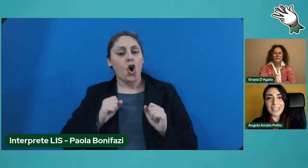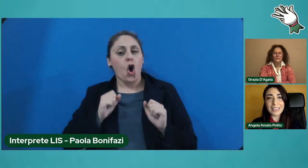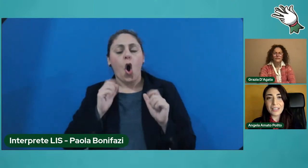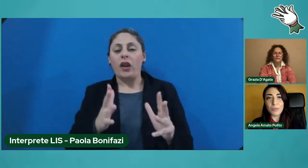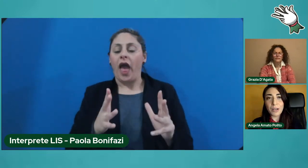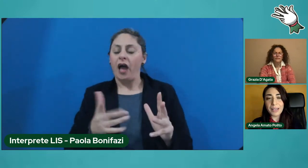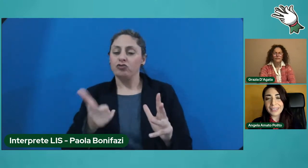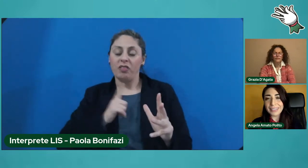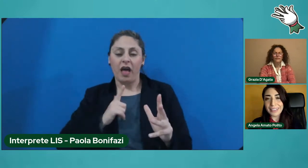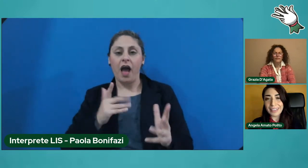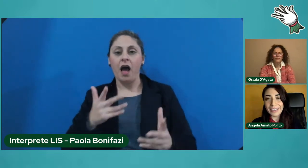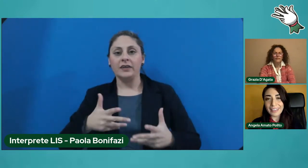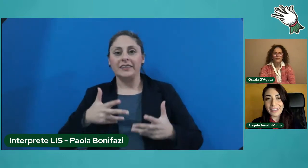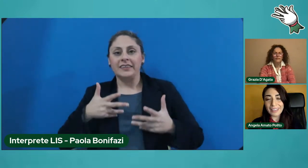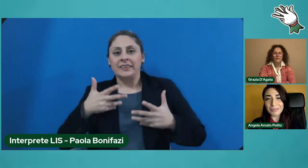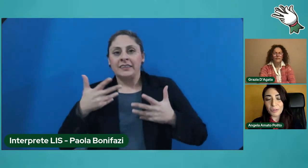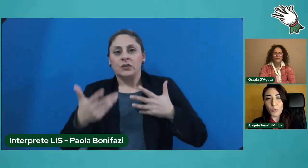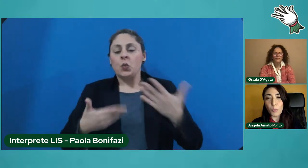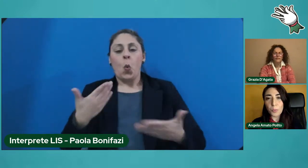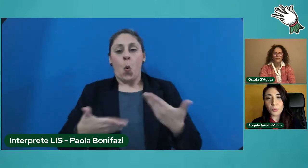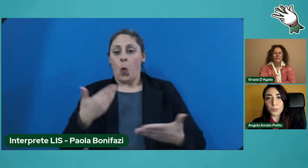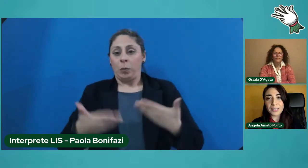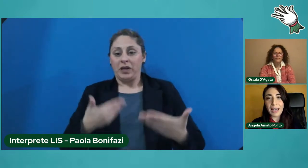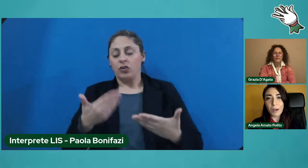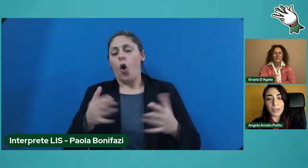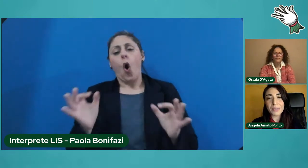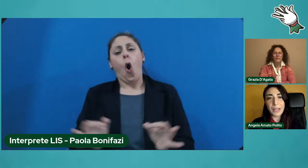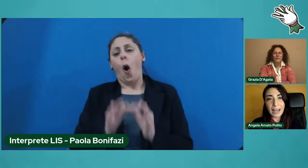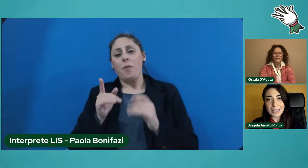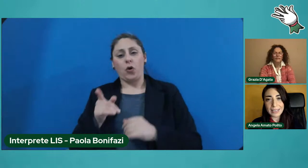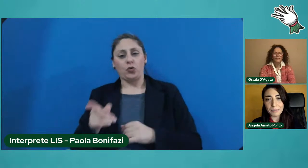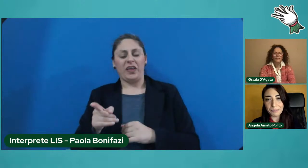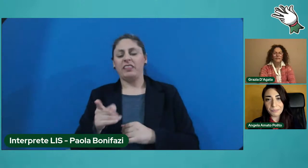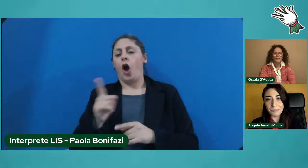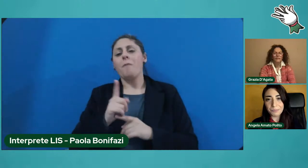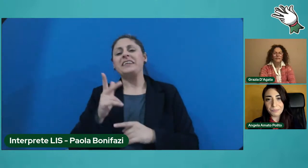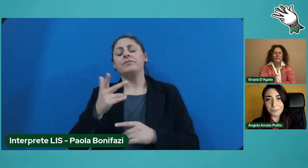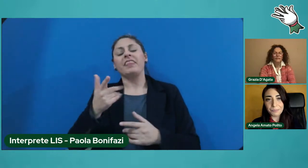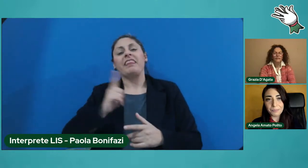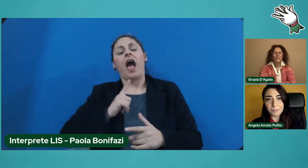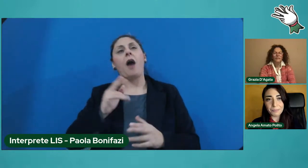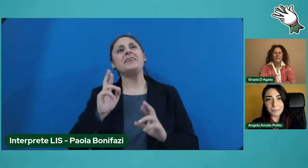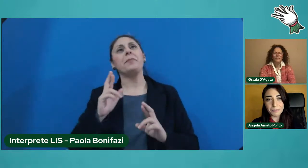stata sicuramente un'opportunità, una speranza.